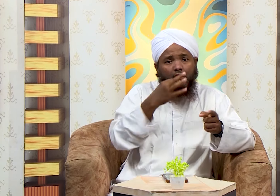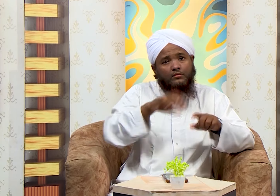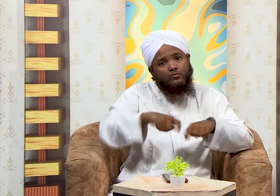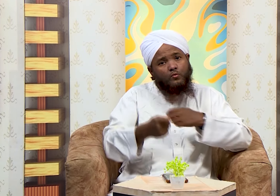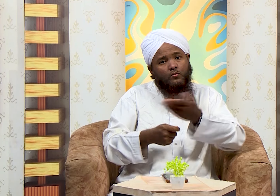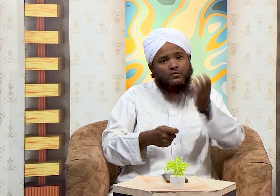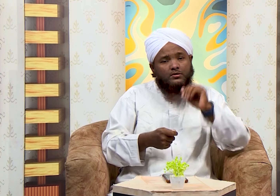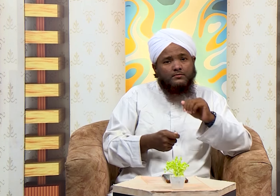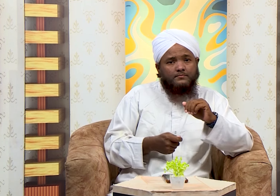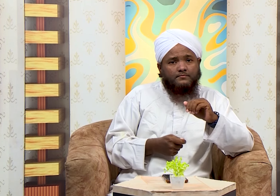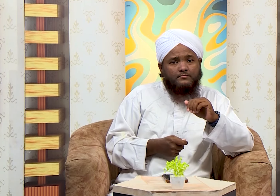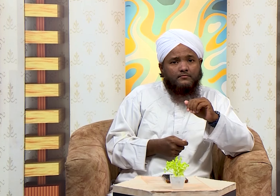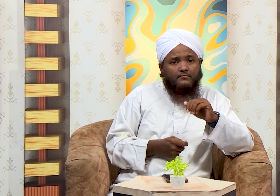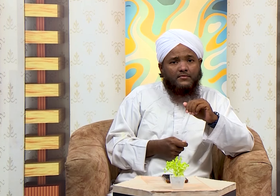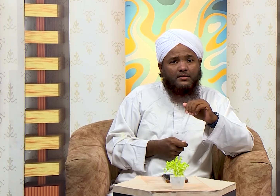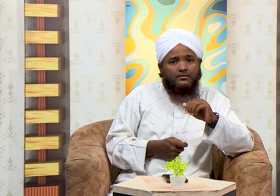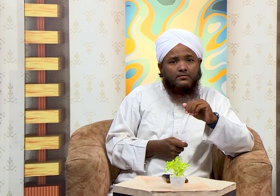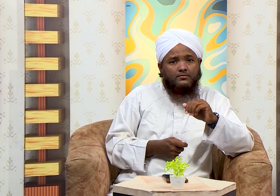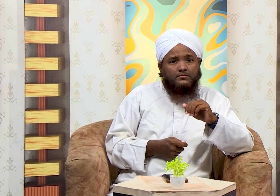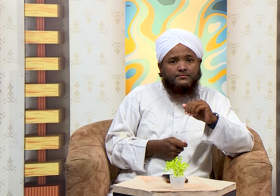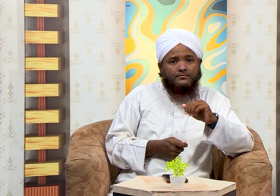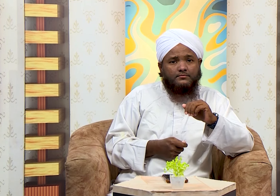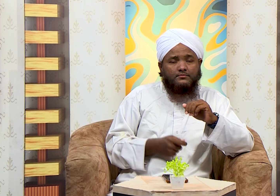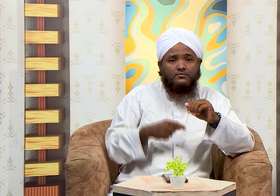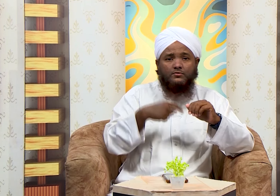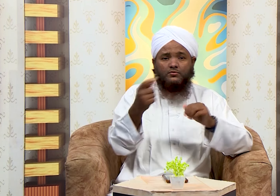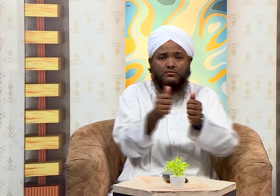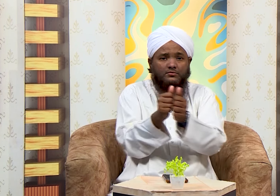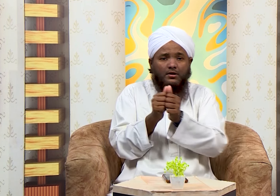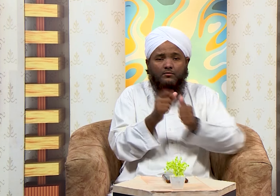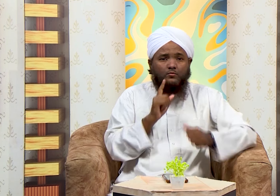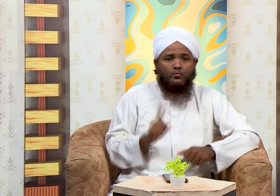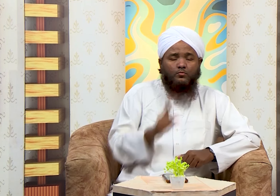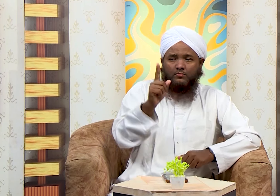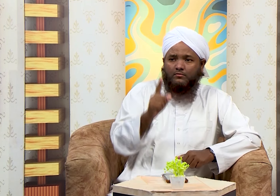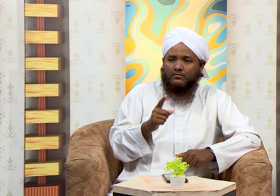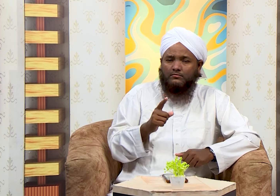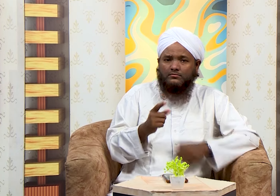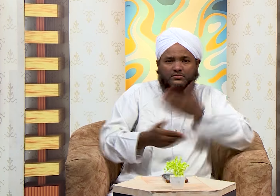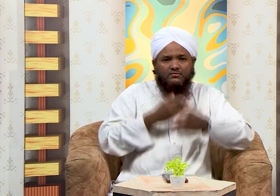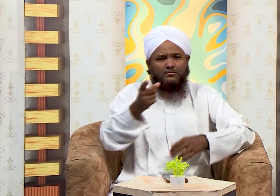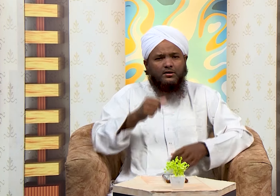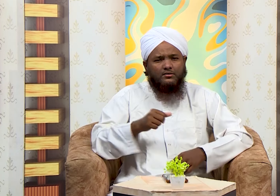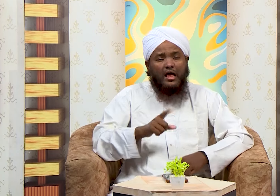طرح غستاخی کا معاملہ کر رہا ہے اور حضرت فاروق عظم عدی اللہ تعالیٰ نے فرمایا خدا کی قسم